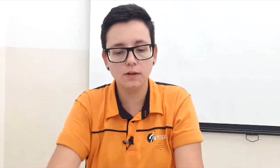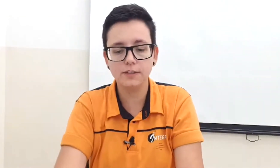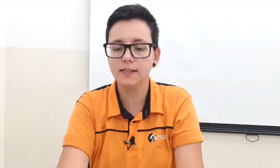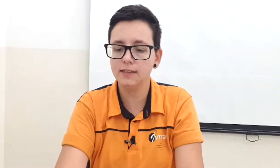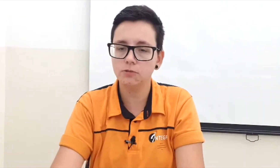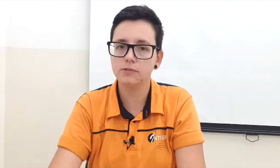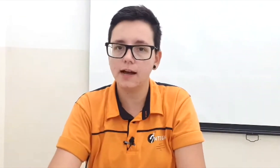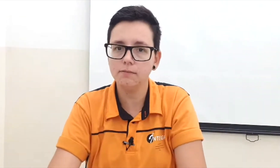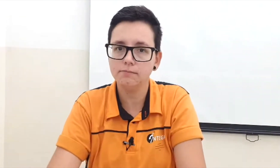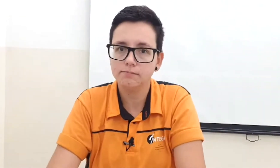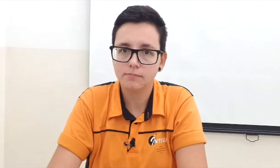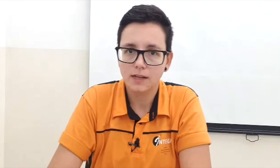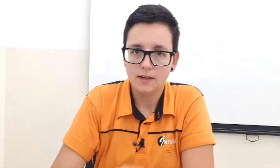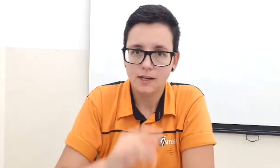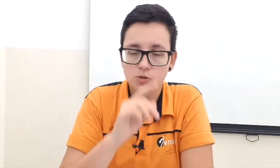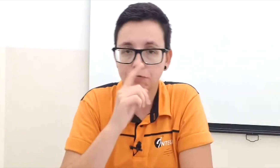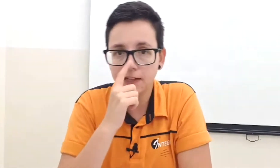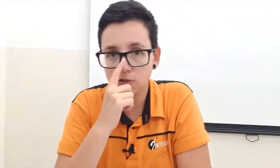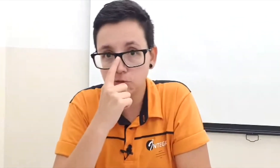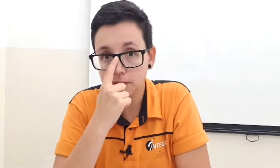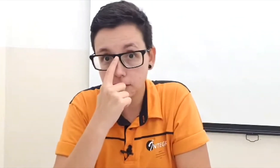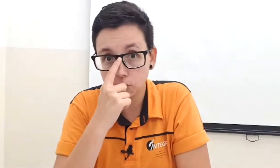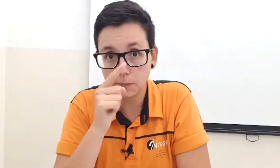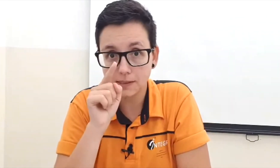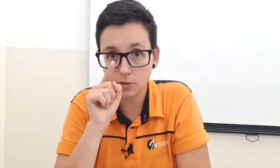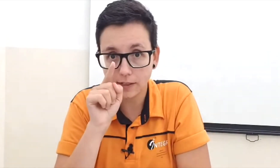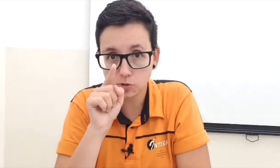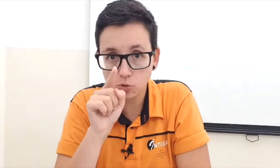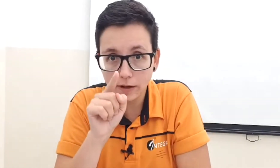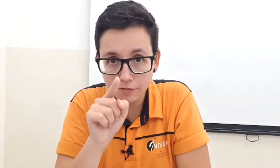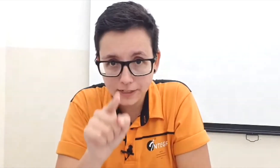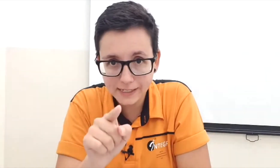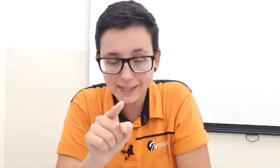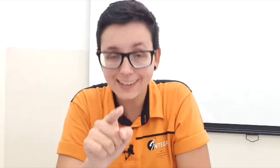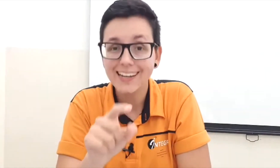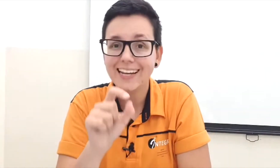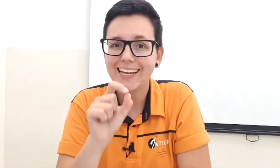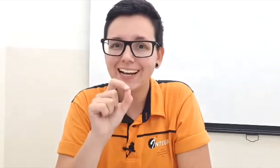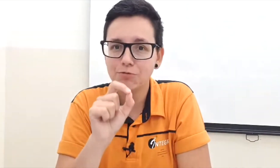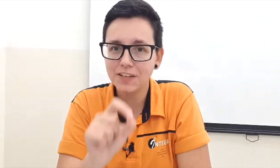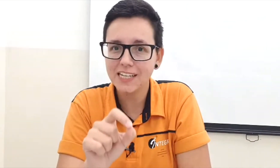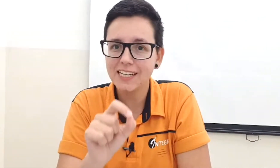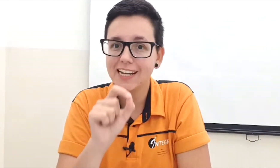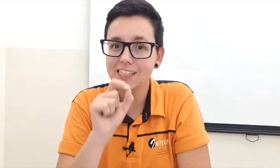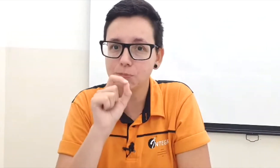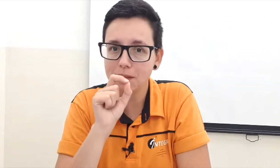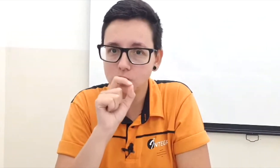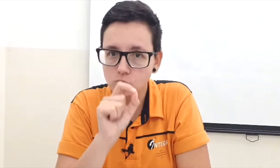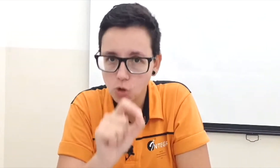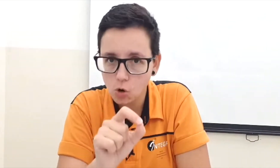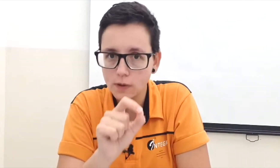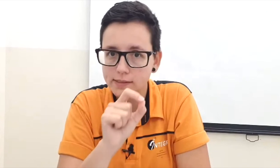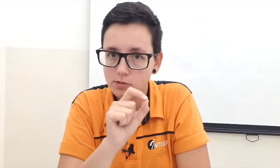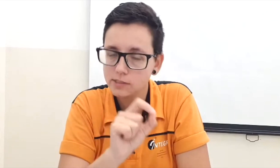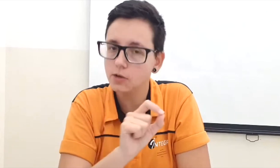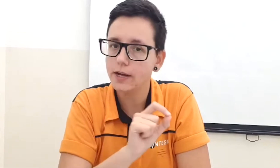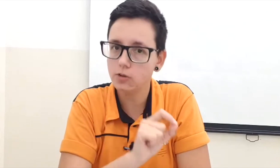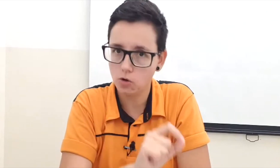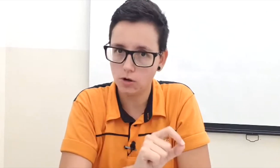vida, não, tá? Eu estou falando de uma transformação na sua vida e na vida das pessoas ao seu redor.